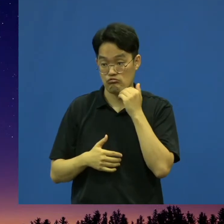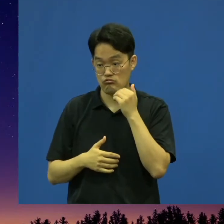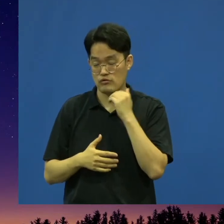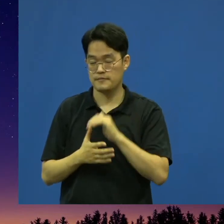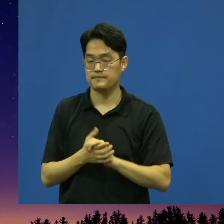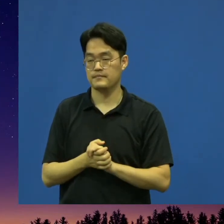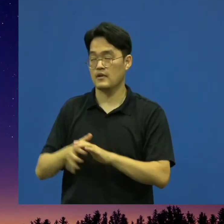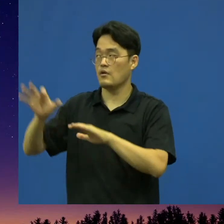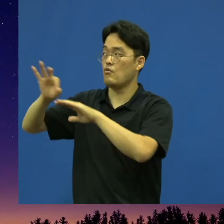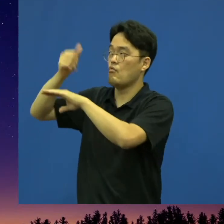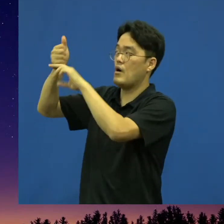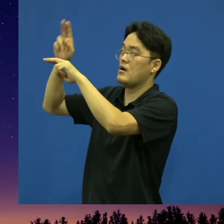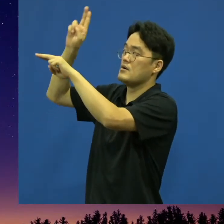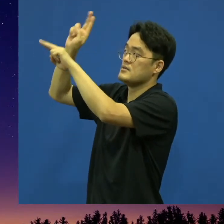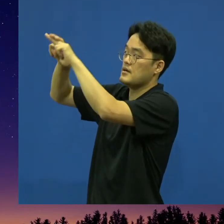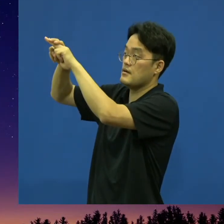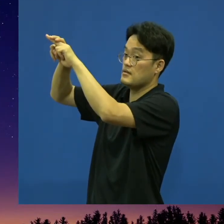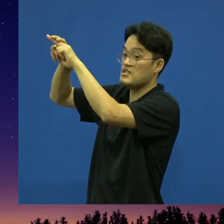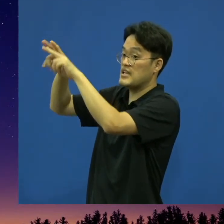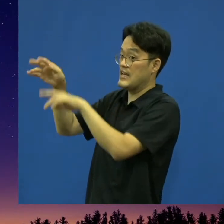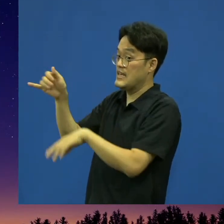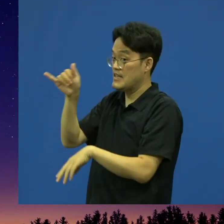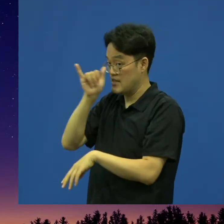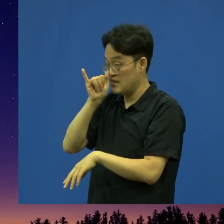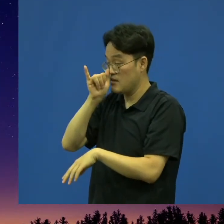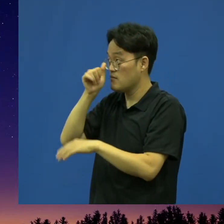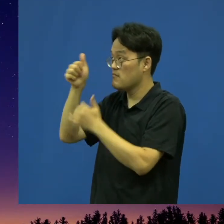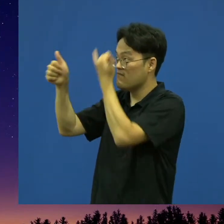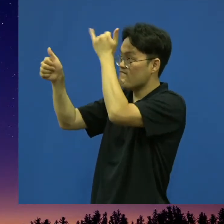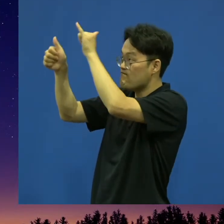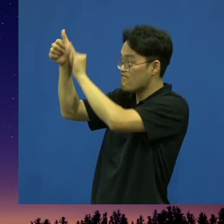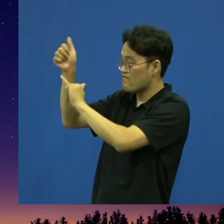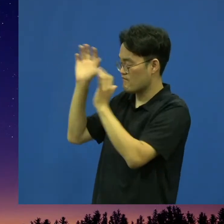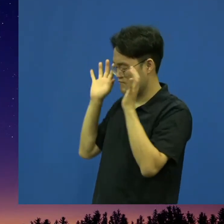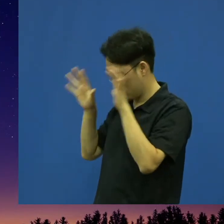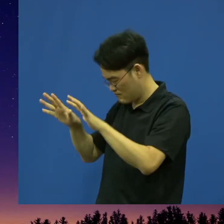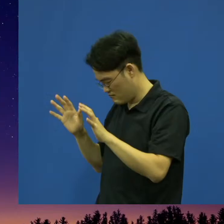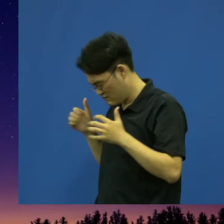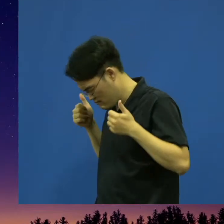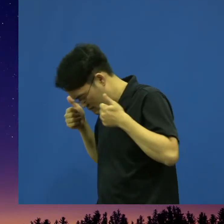왕자에 앉아 계신 그분을 섬기는 자들이에요.